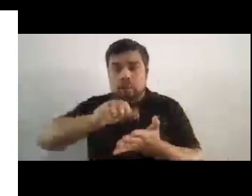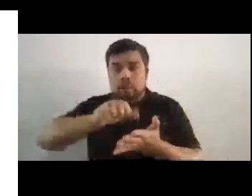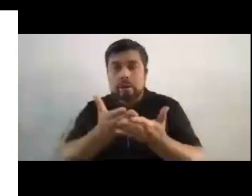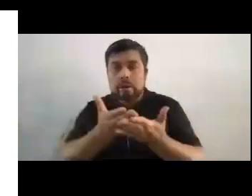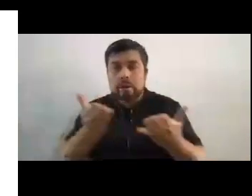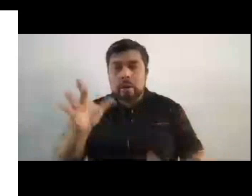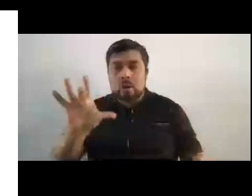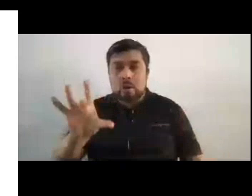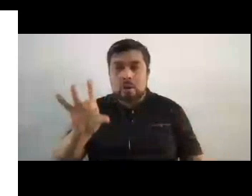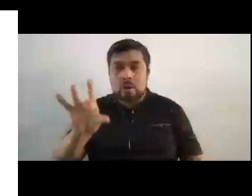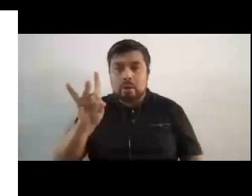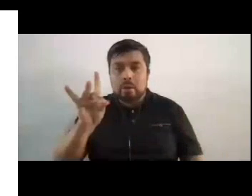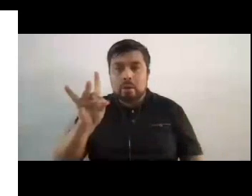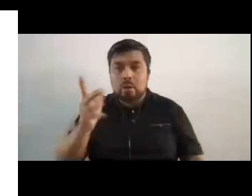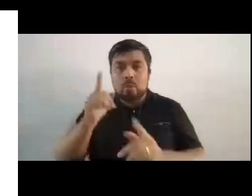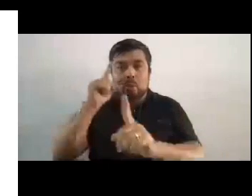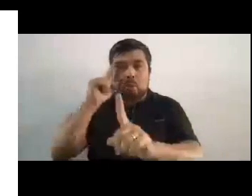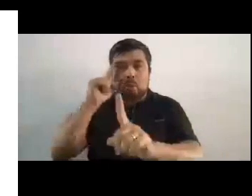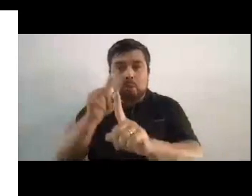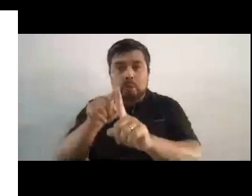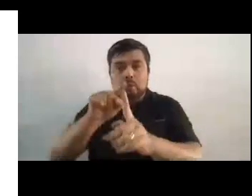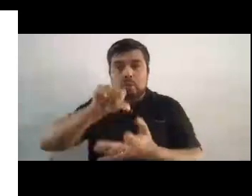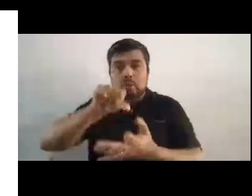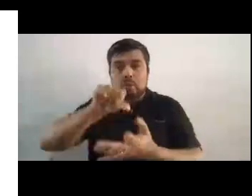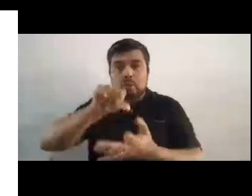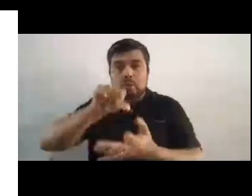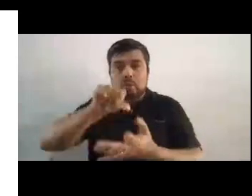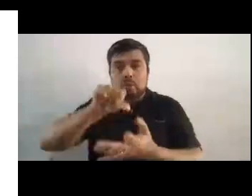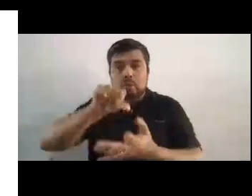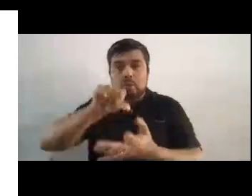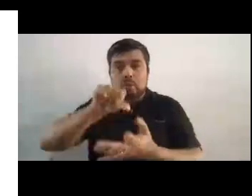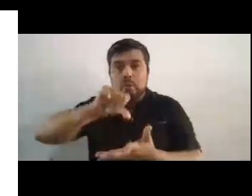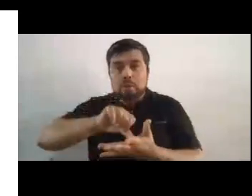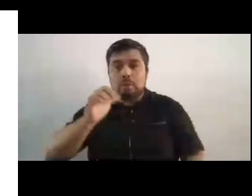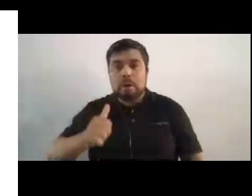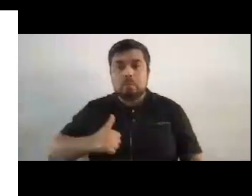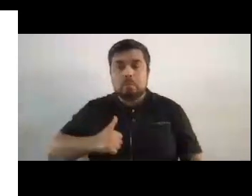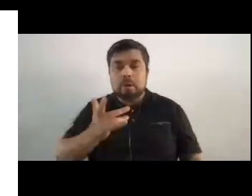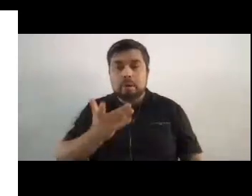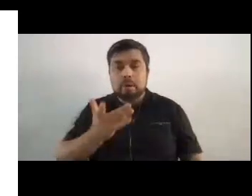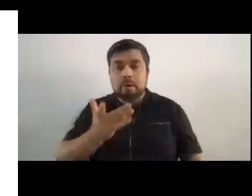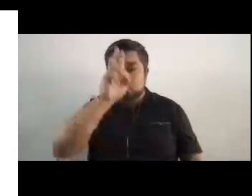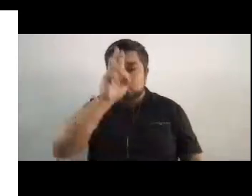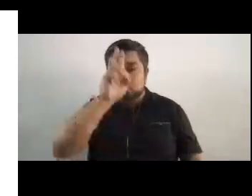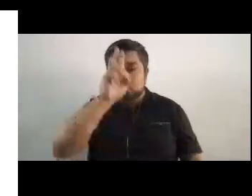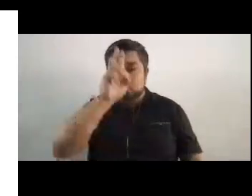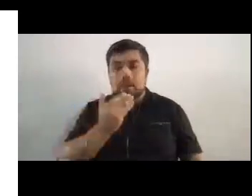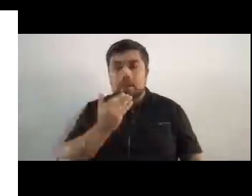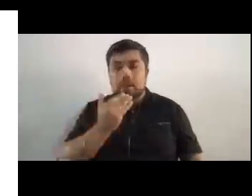objetivos centrales para cumplir en su rol y su ejercicio.